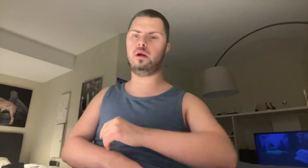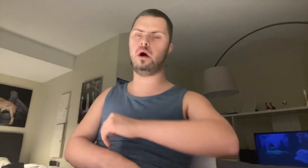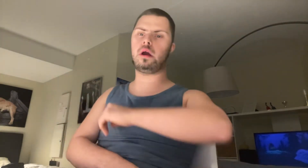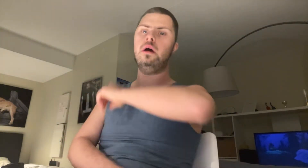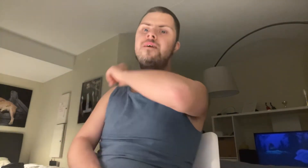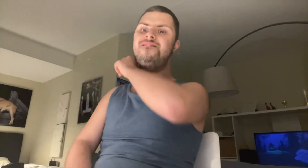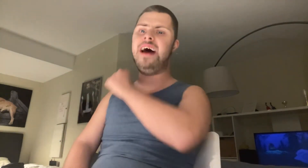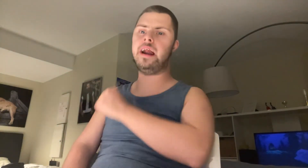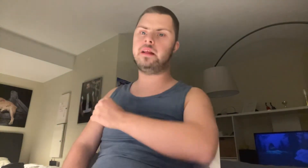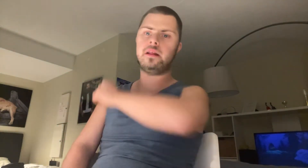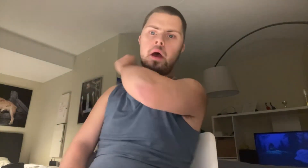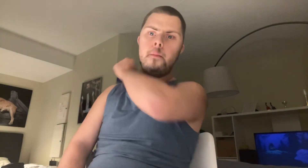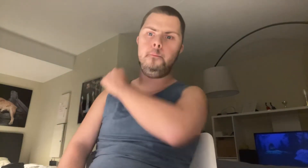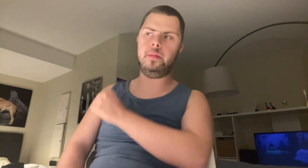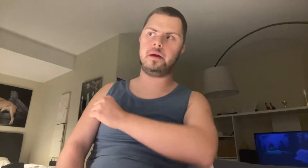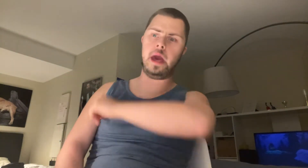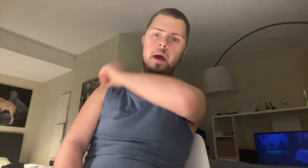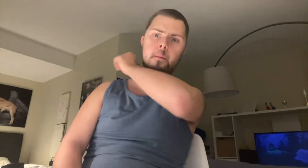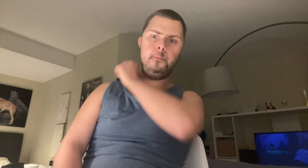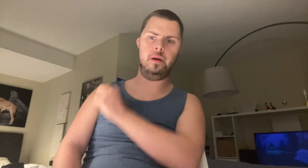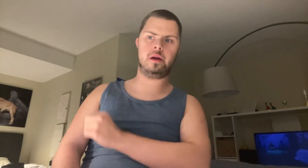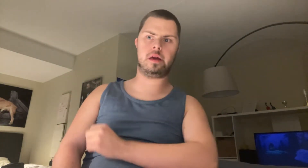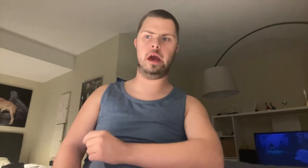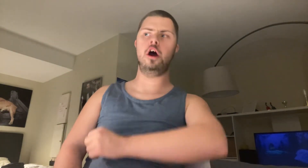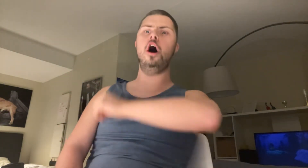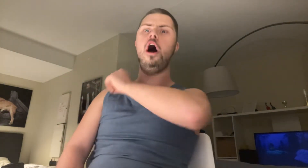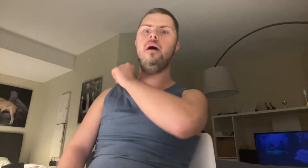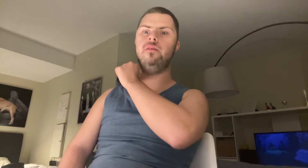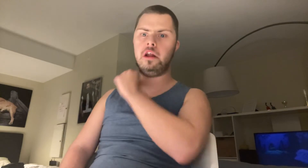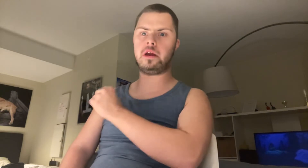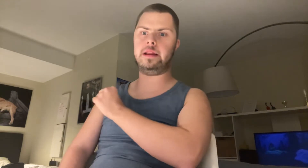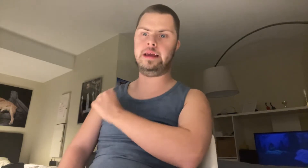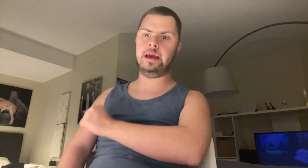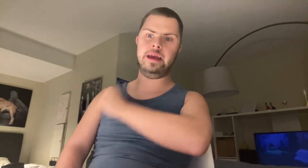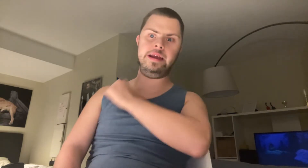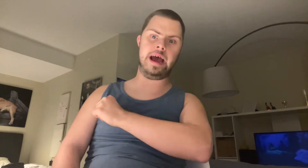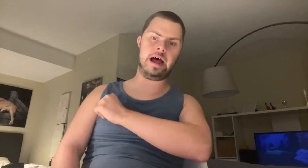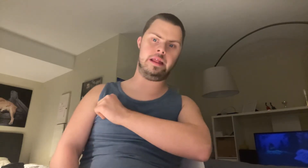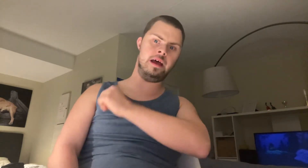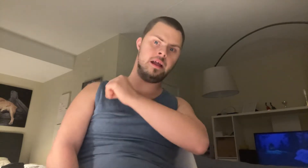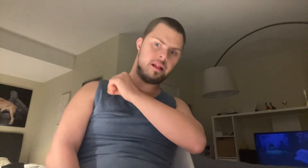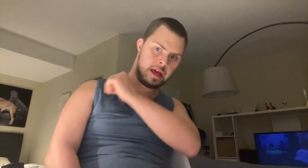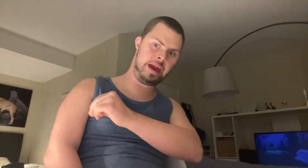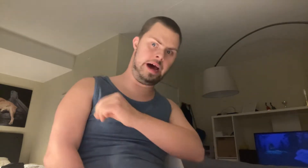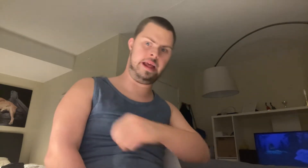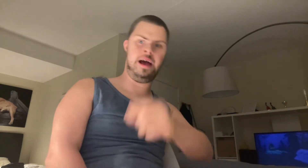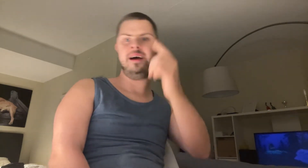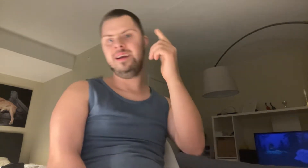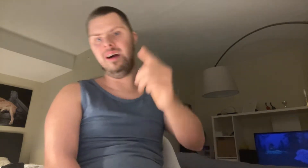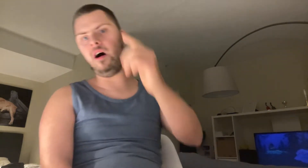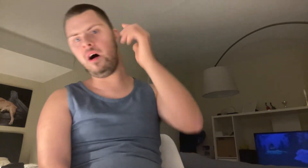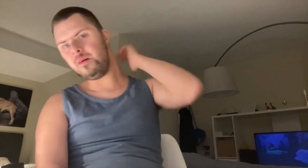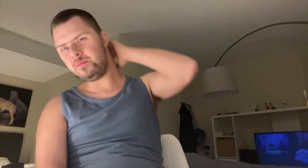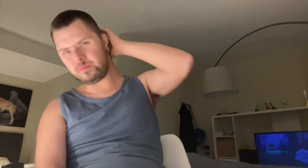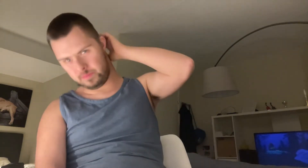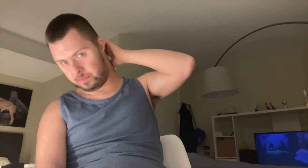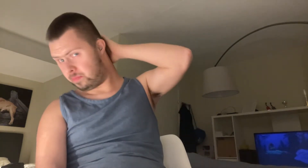Då blir jag väldigt mycket, mycket överlycklig igen till er. Ja.